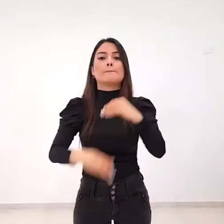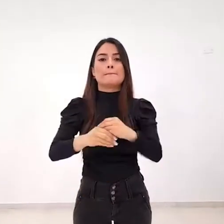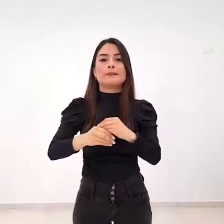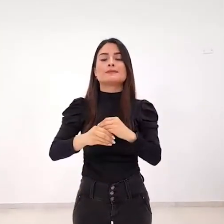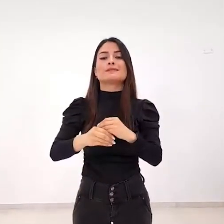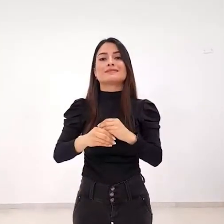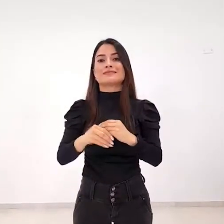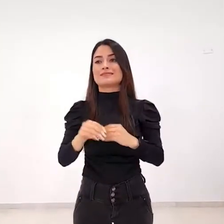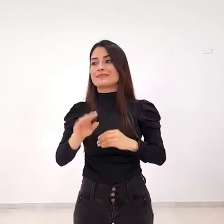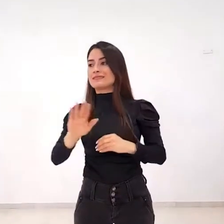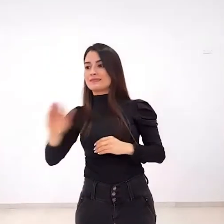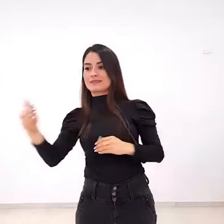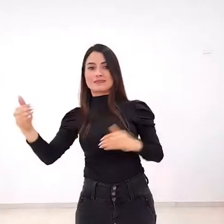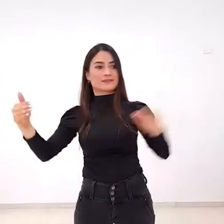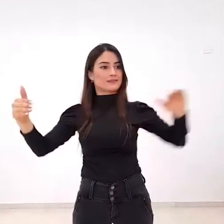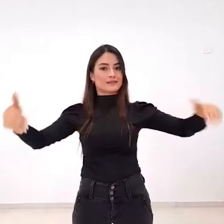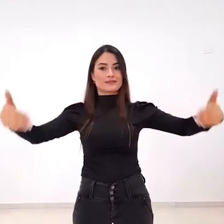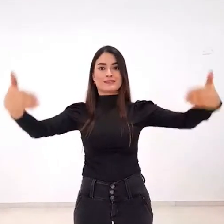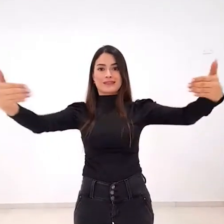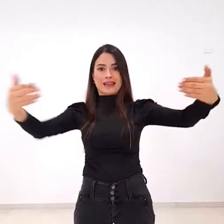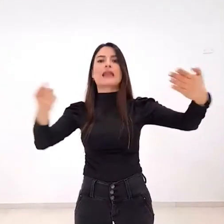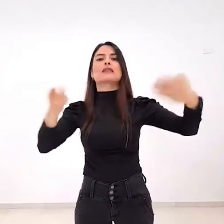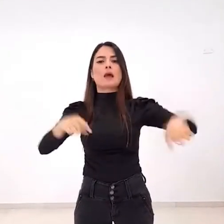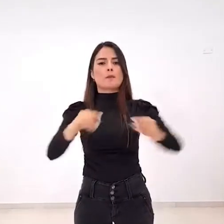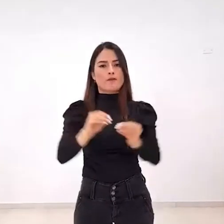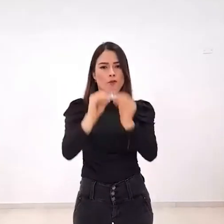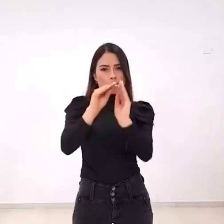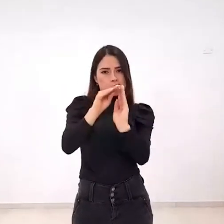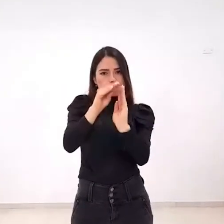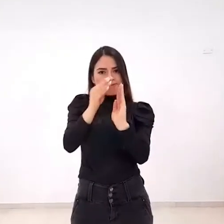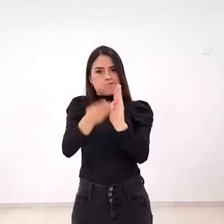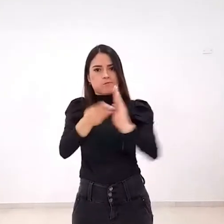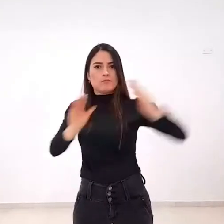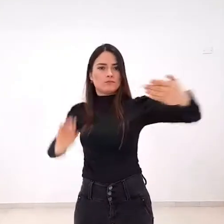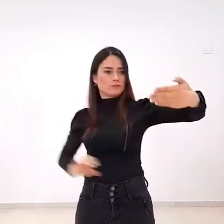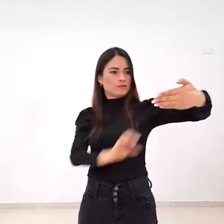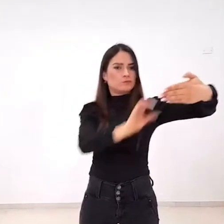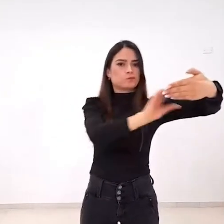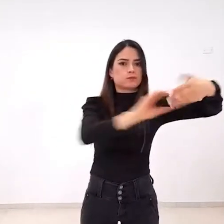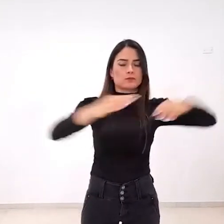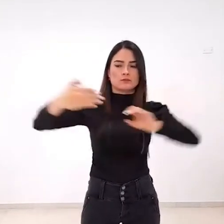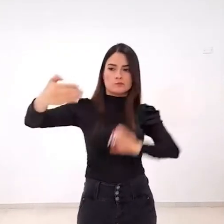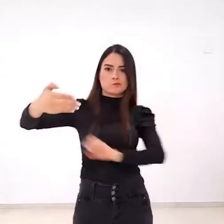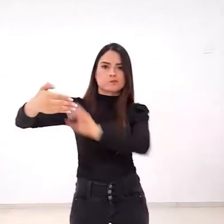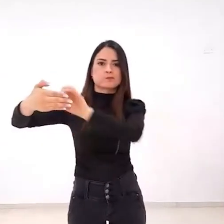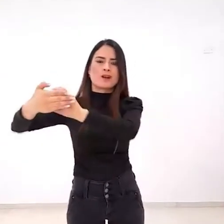preguntas reales adicionales a veces